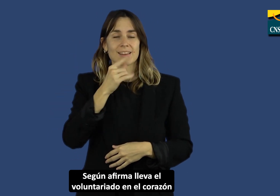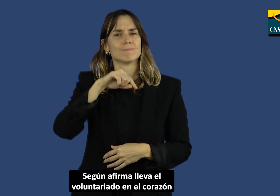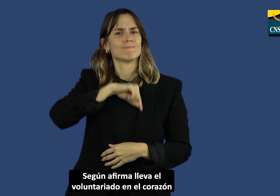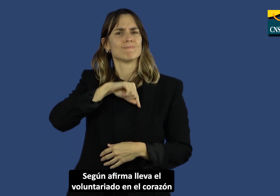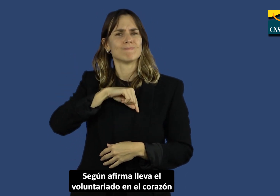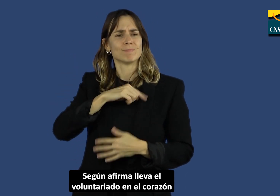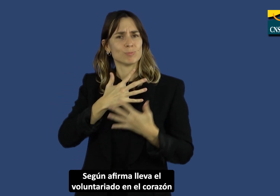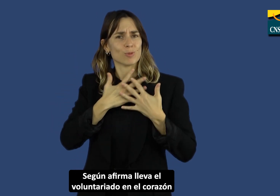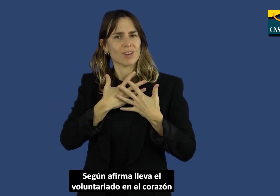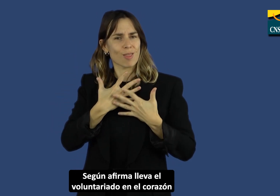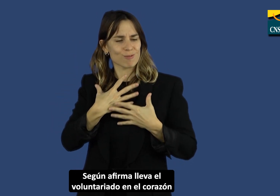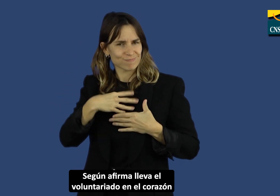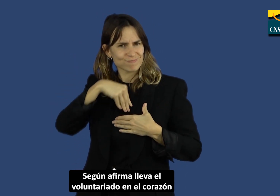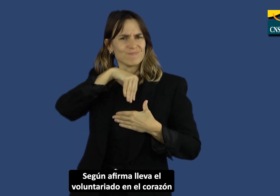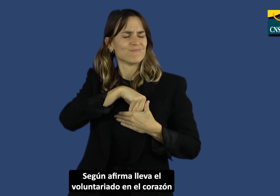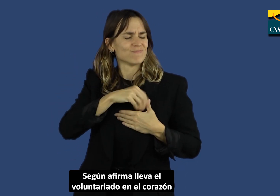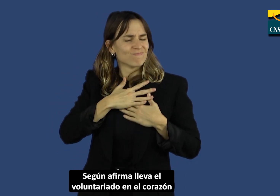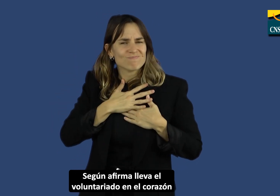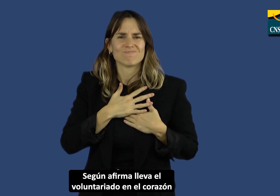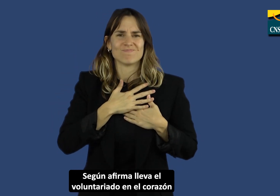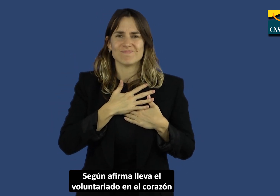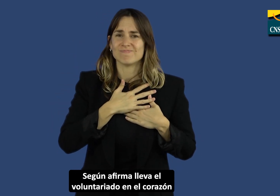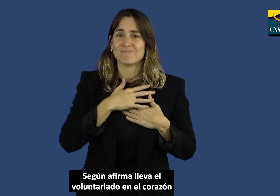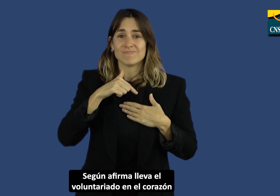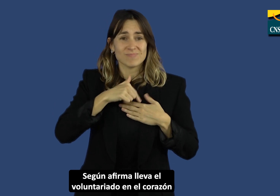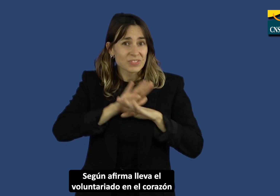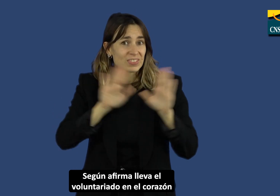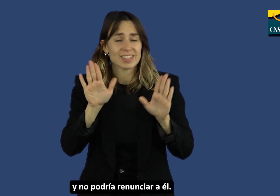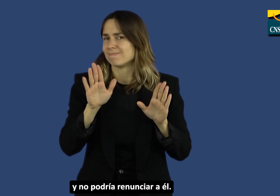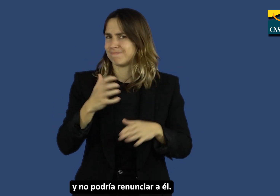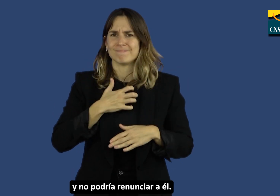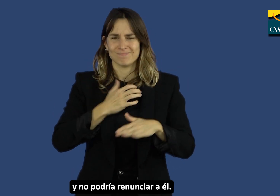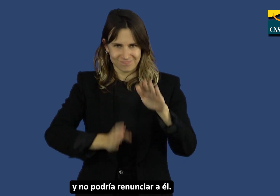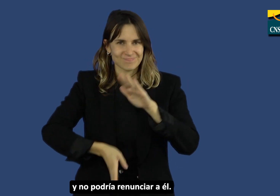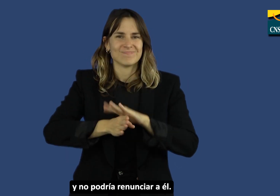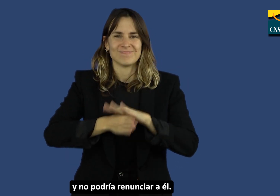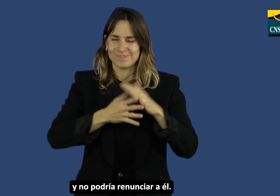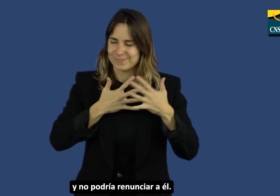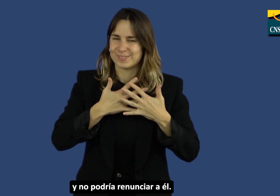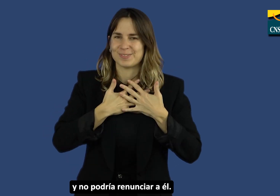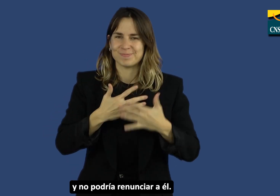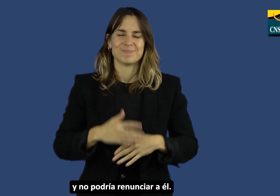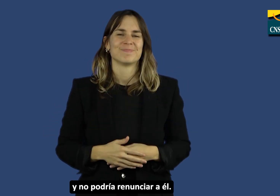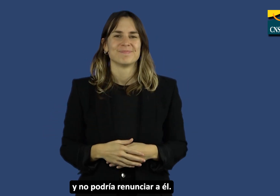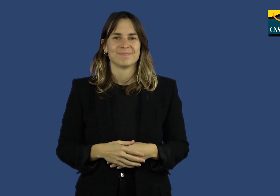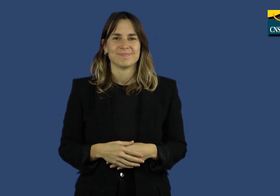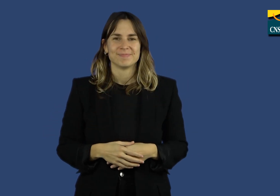Según afirma, lleva el voluntariado en el corazón y no podría renunciar a él.